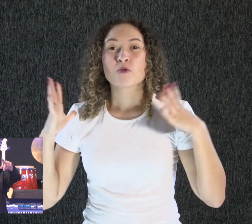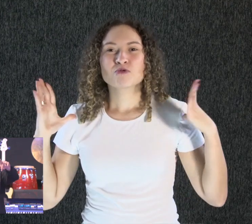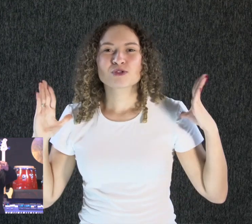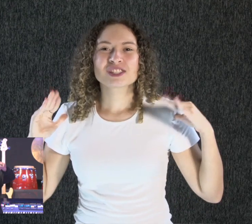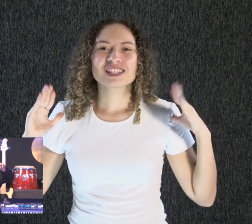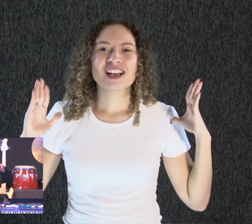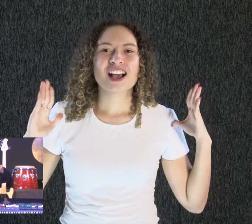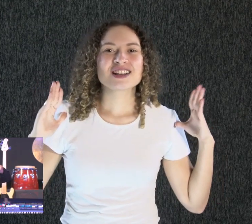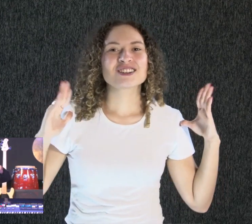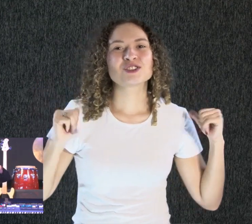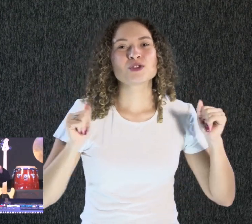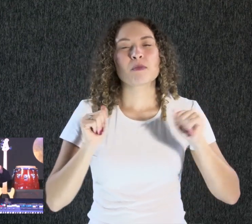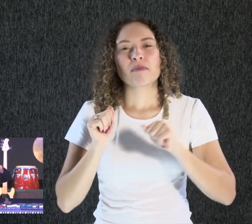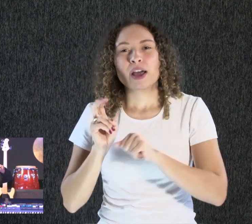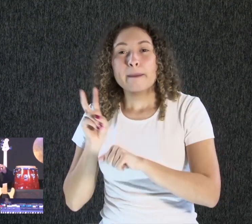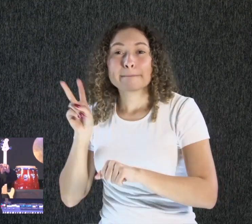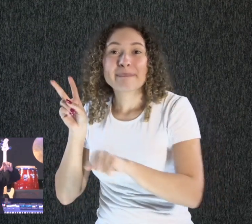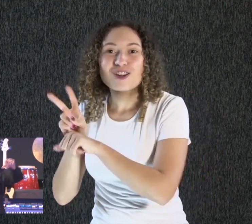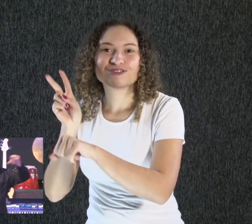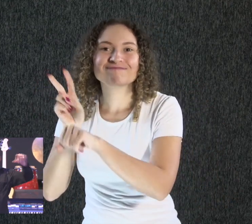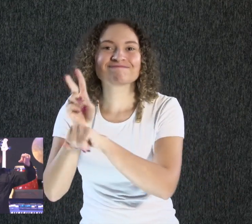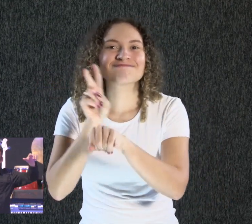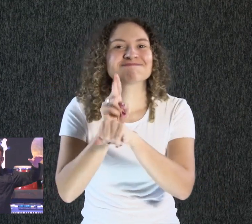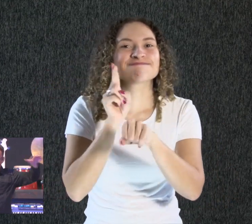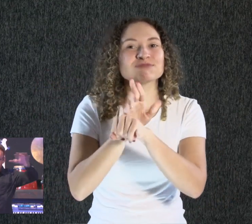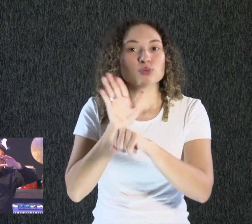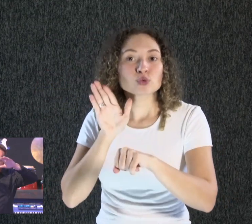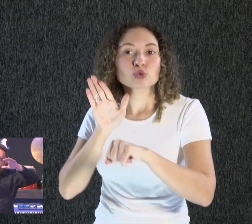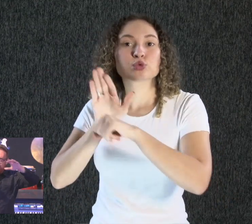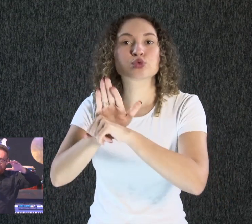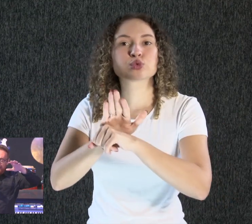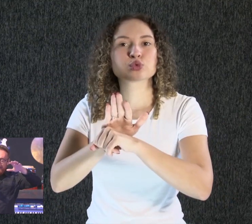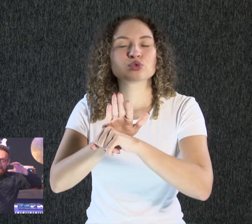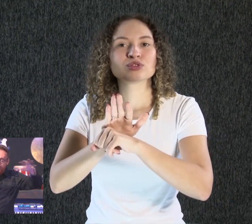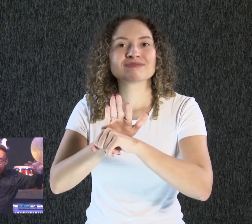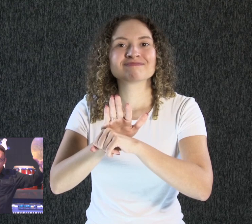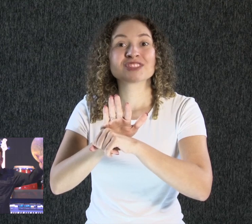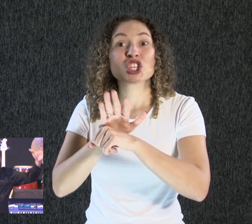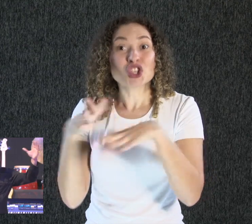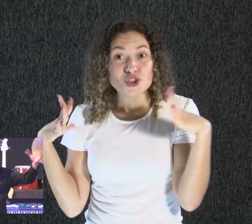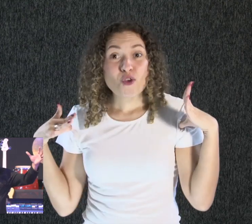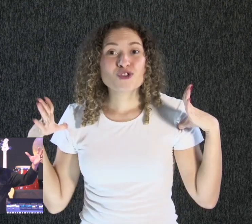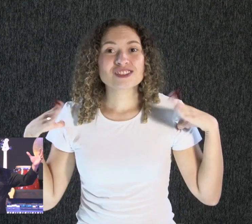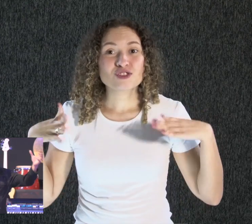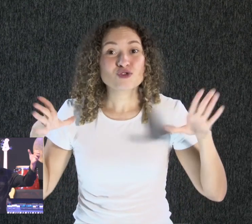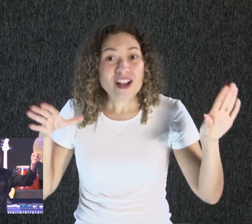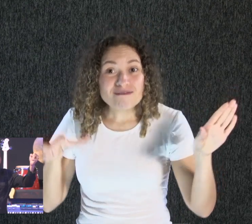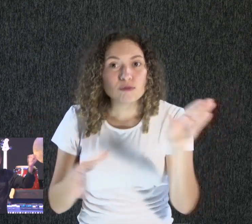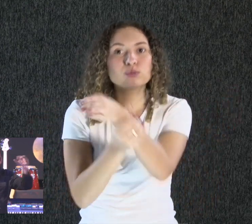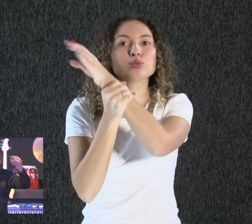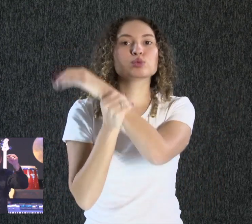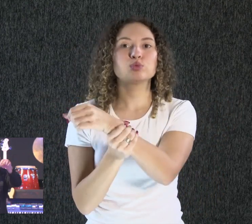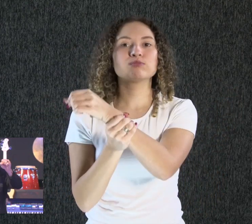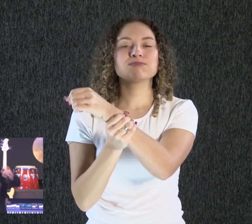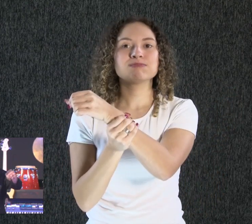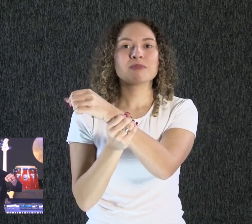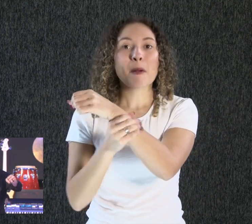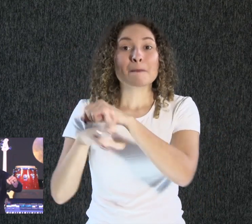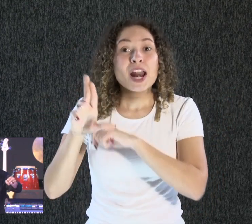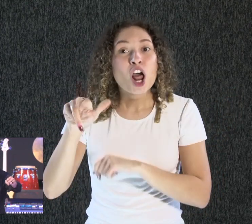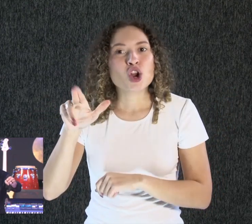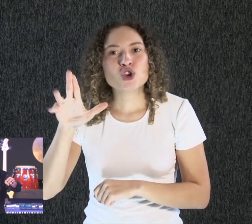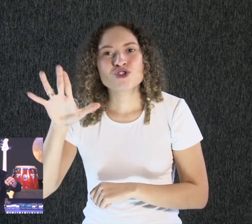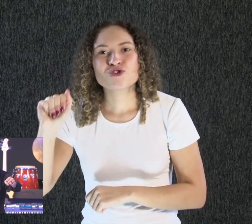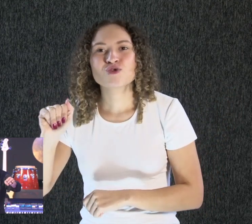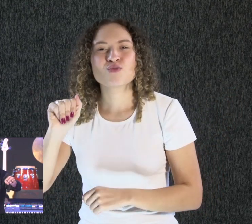ordens ao seu respeito, para que o protejam em todos os seus caminhos. E com as mãos eles o